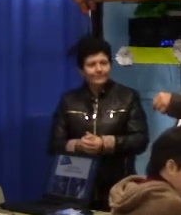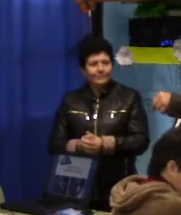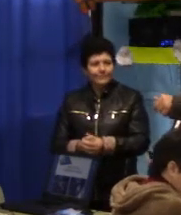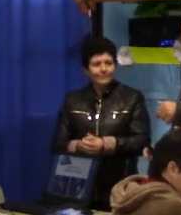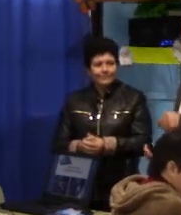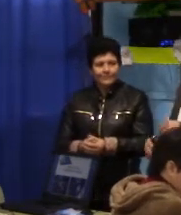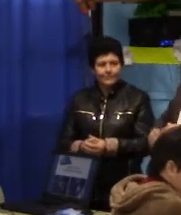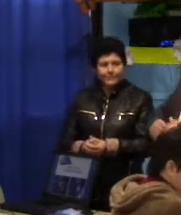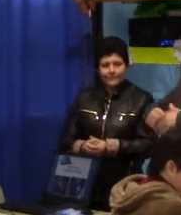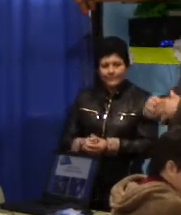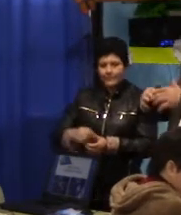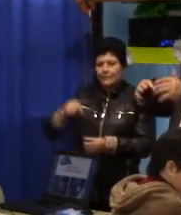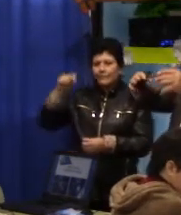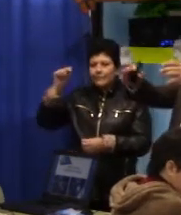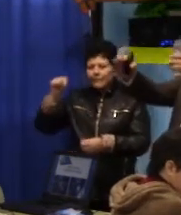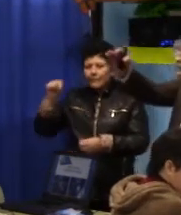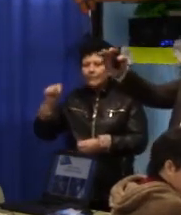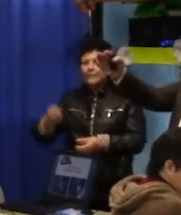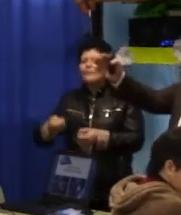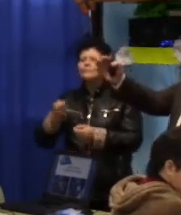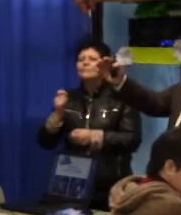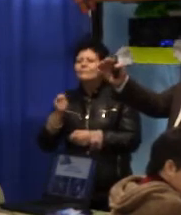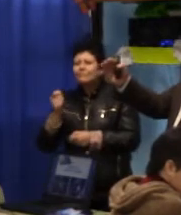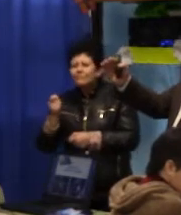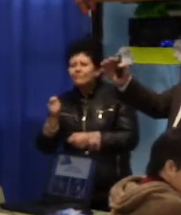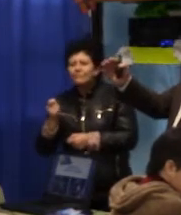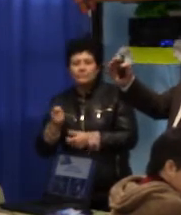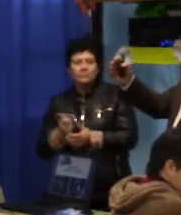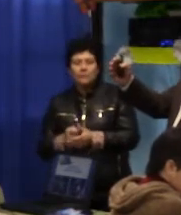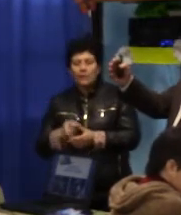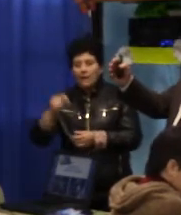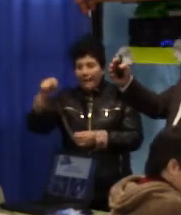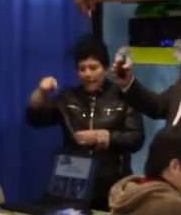Él inauguró, empezó